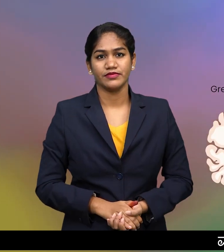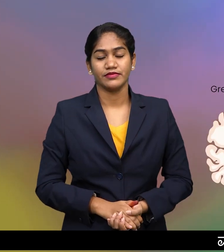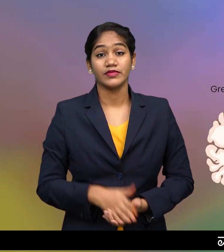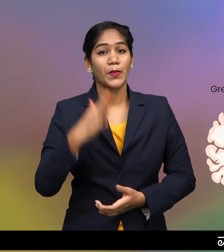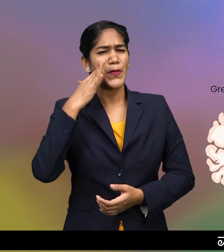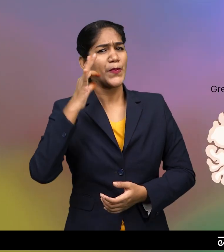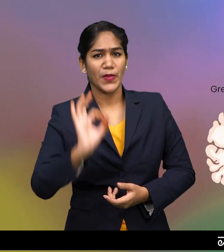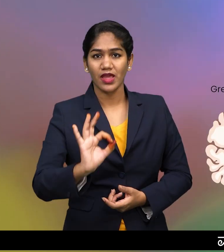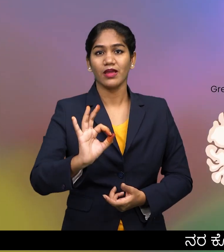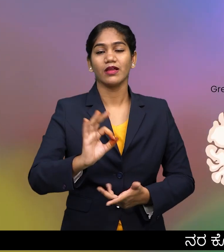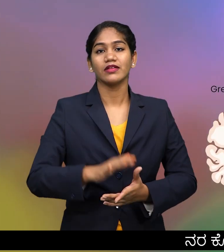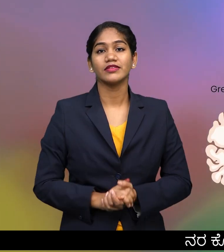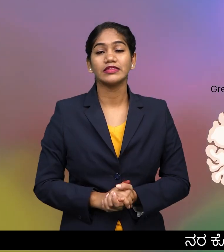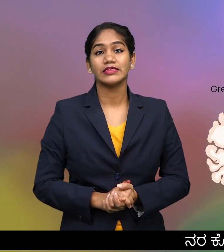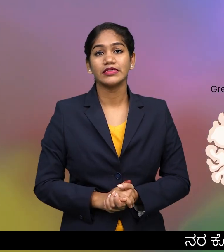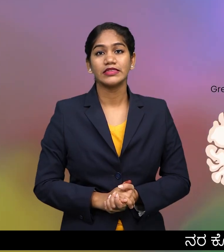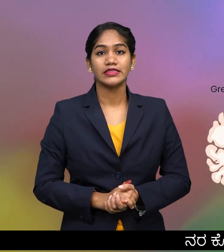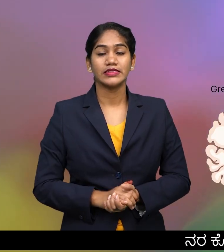ಮುಖ್ಯವಾಗಿ ನರಕೋಶದ ದೇಹಗಳು